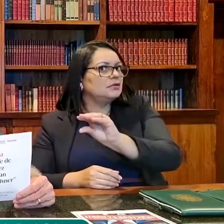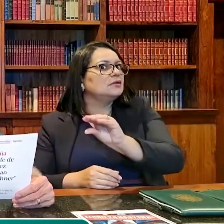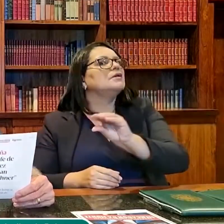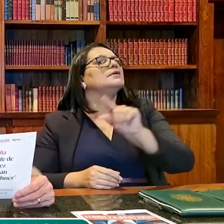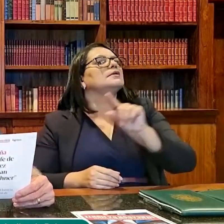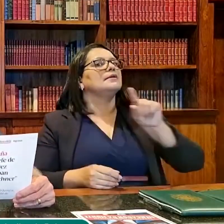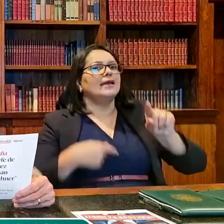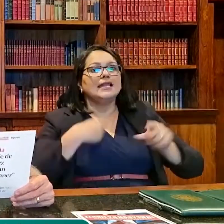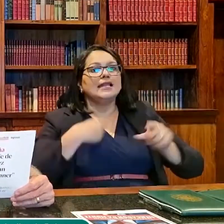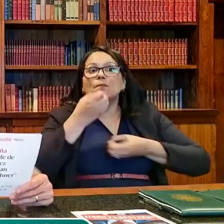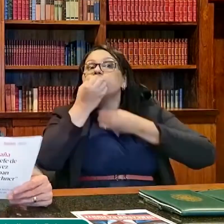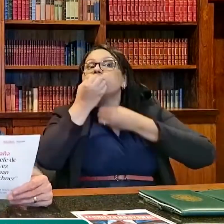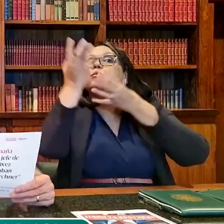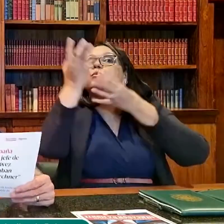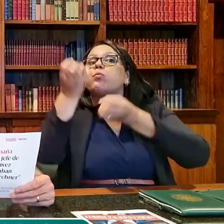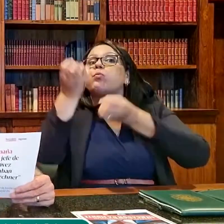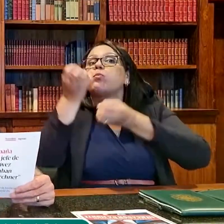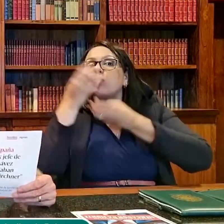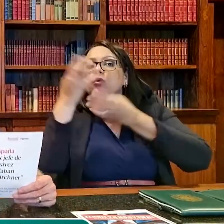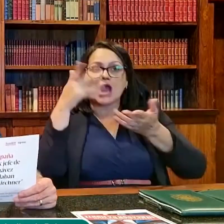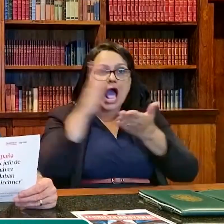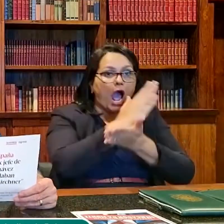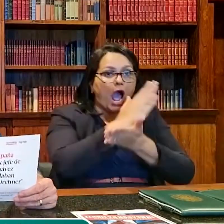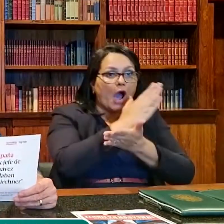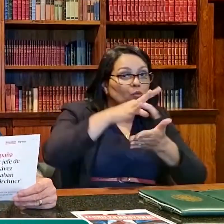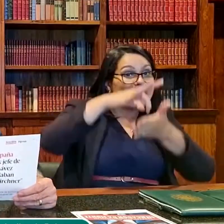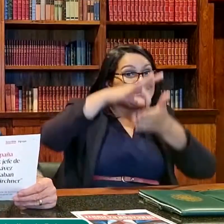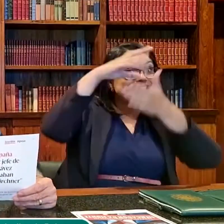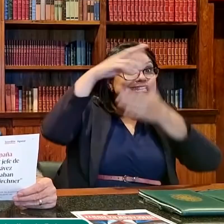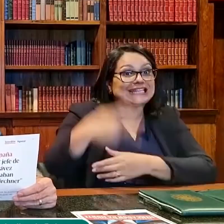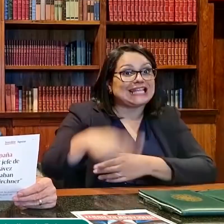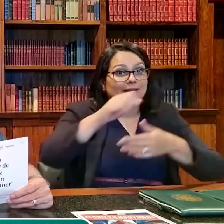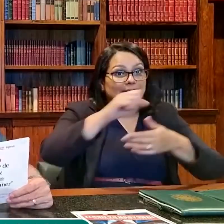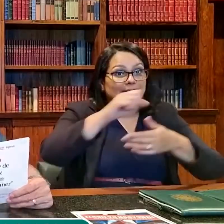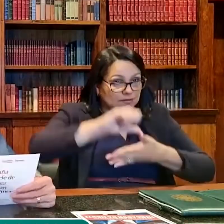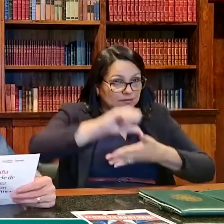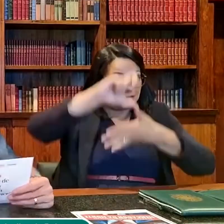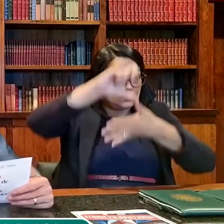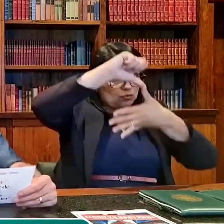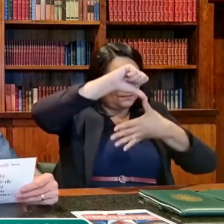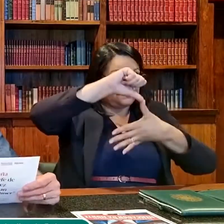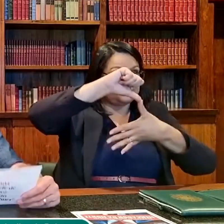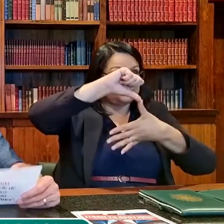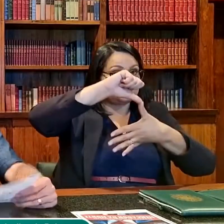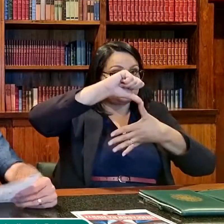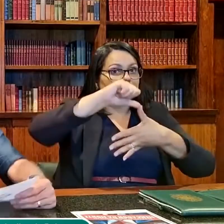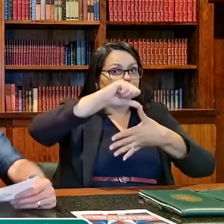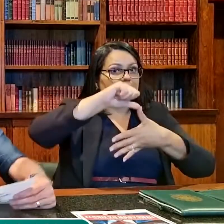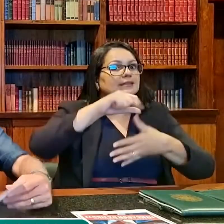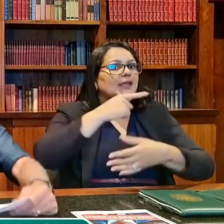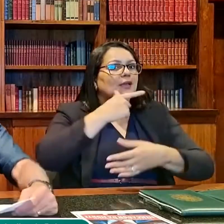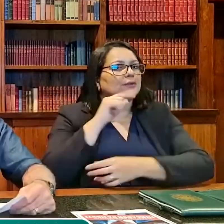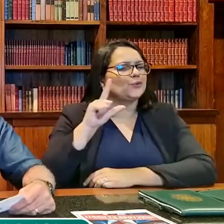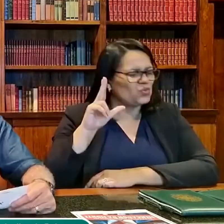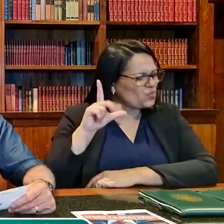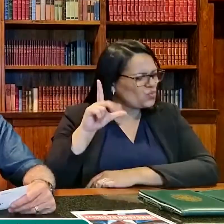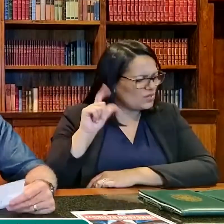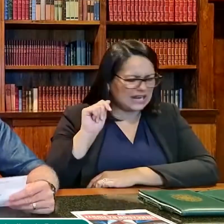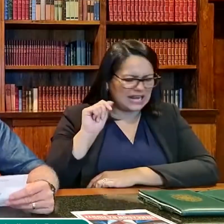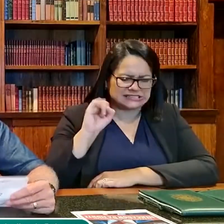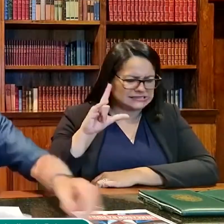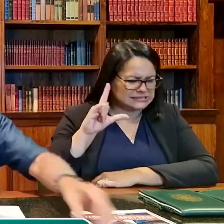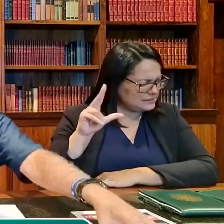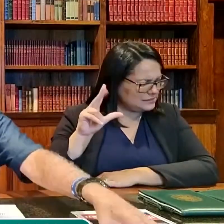sobre a pandemia da Covid-19. Na live derrubada pelo Facebook, Bolsonaro leu uma